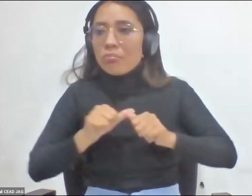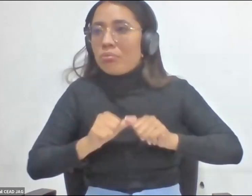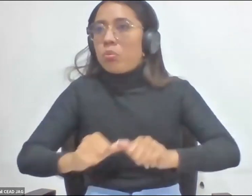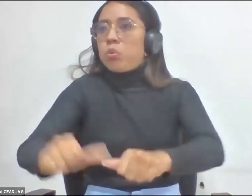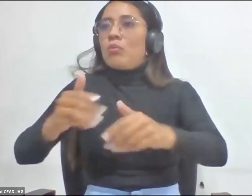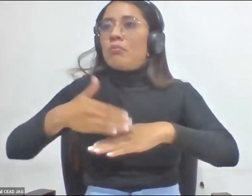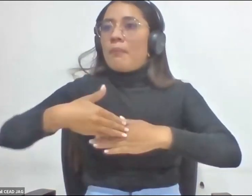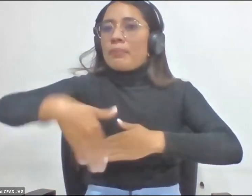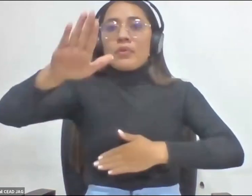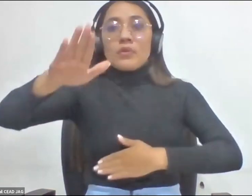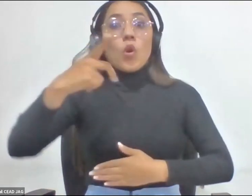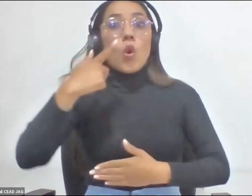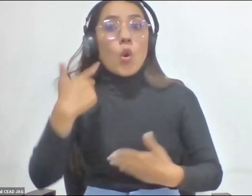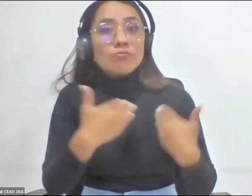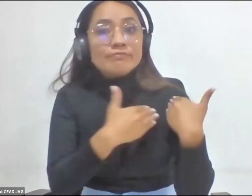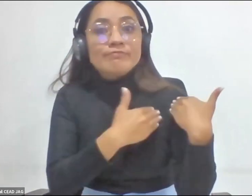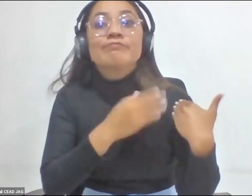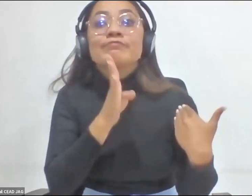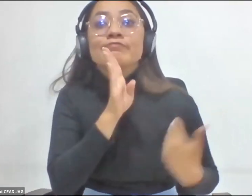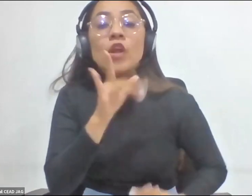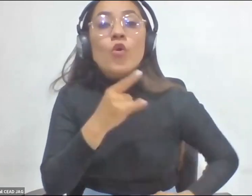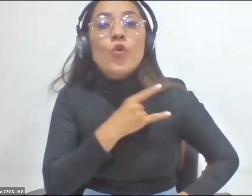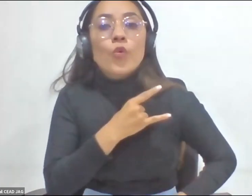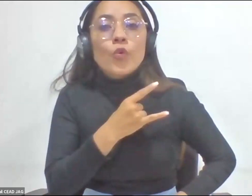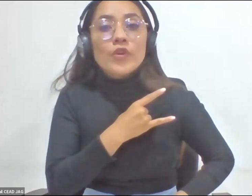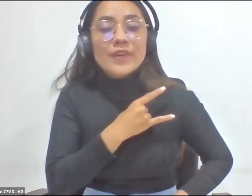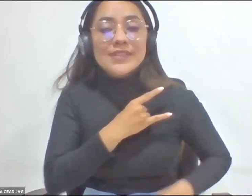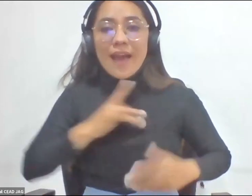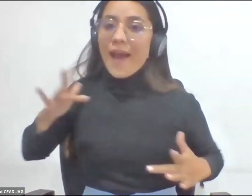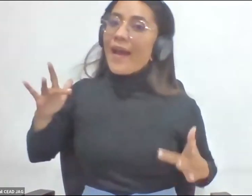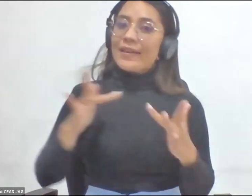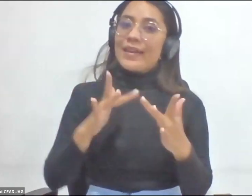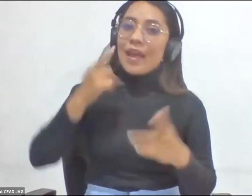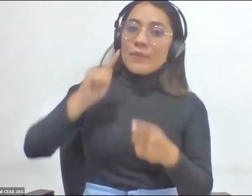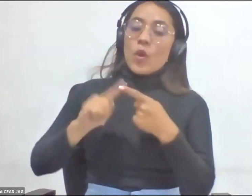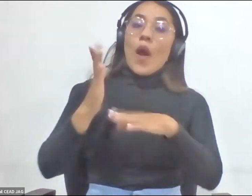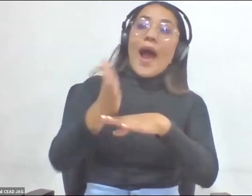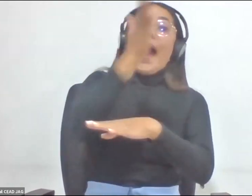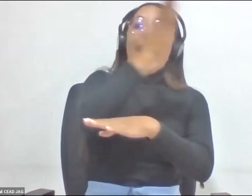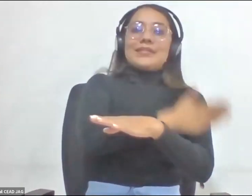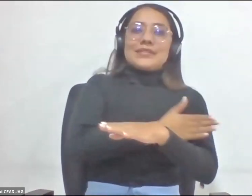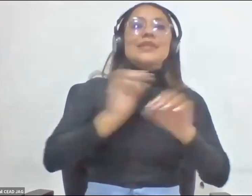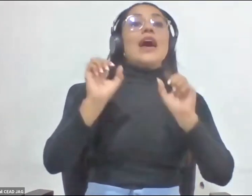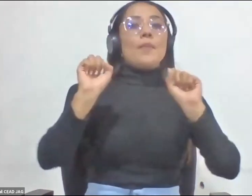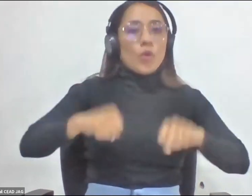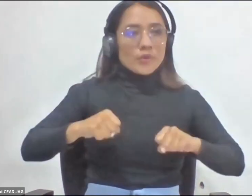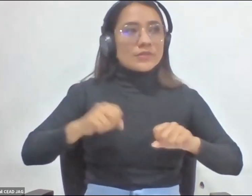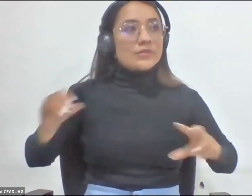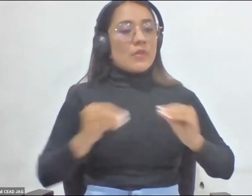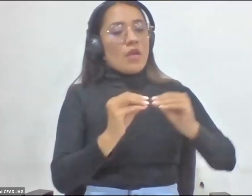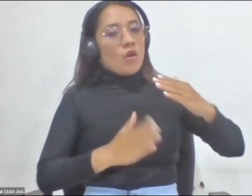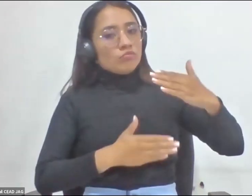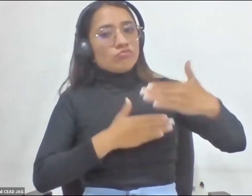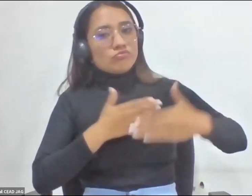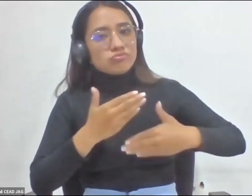responsabilidad de la universidad generar estas validaciones previas y generar estos procedimientos